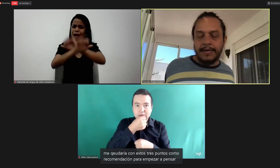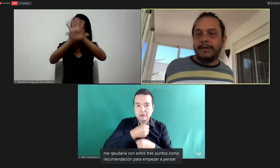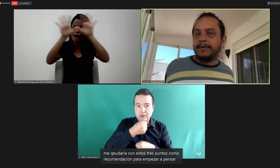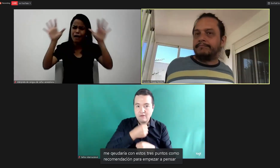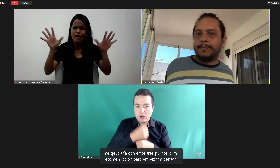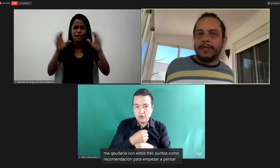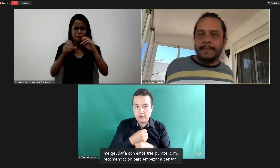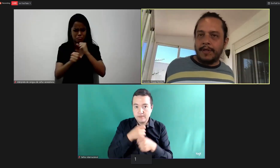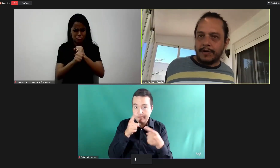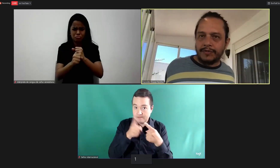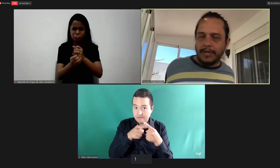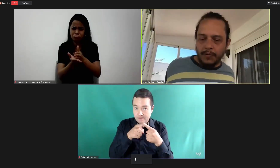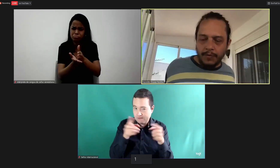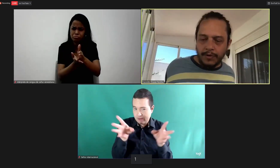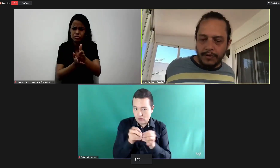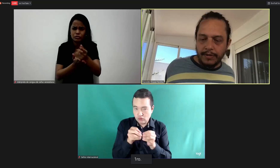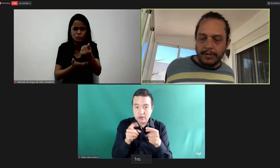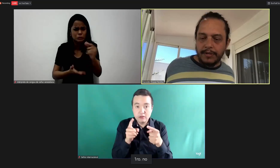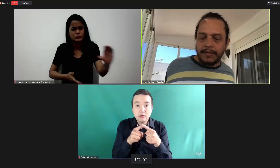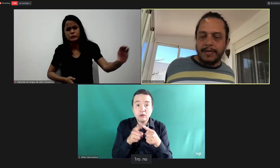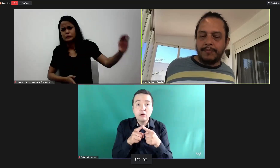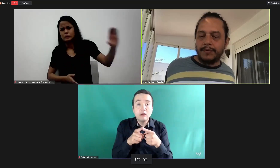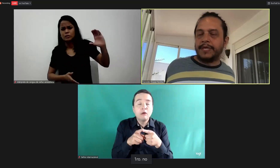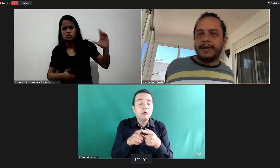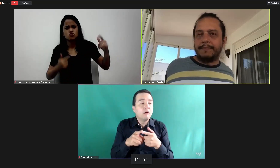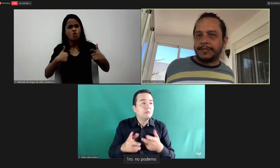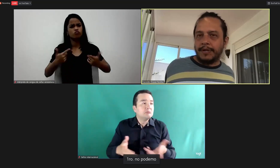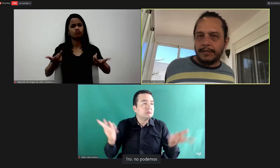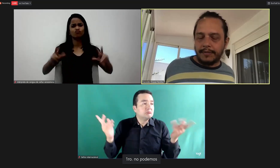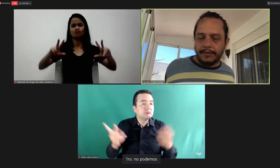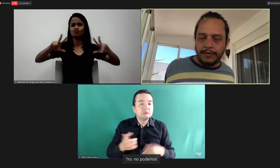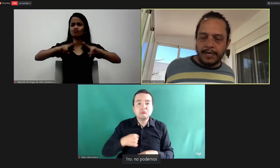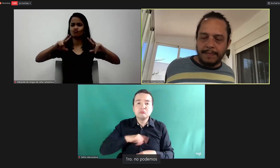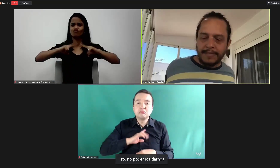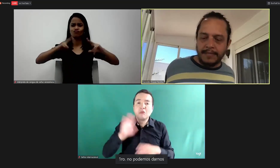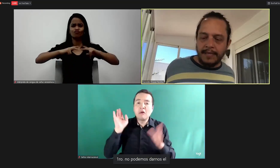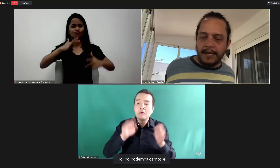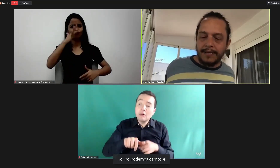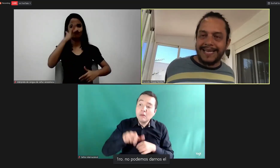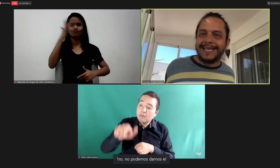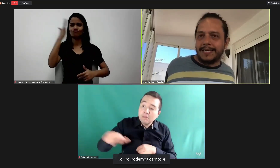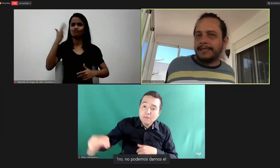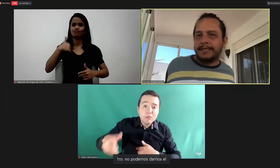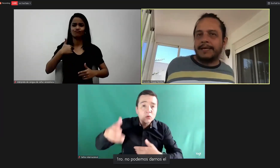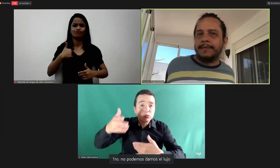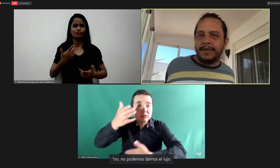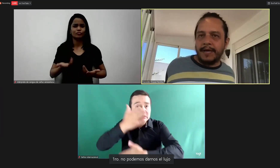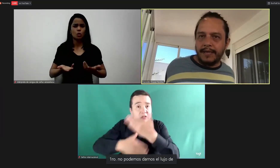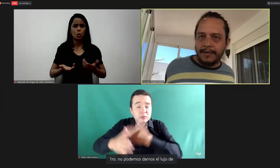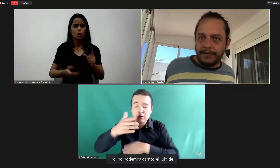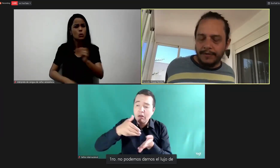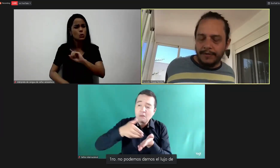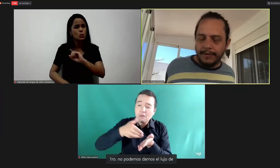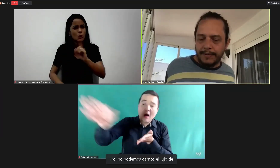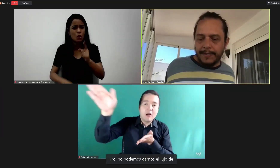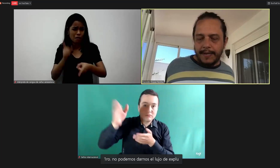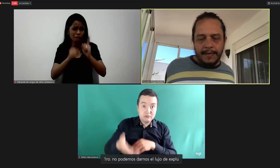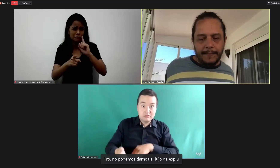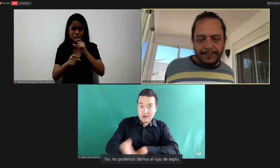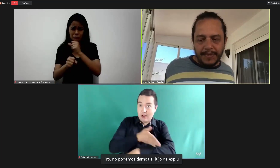primero, el que no podemos darnos el lujo de expulsar a las personas con discapacidad que ya están empleadas,